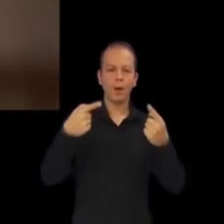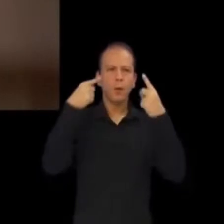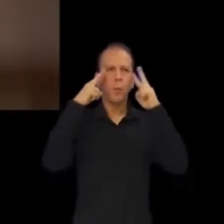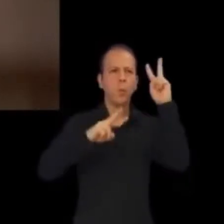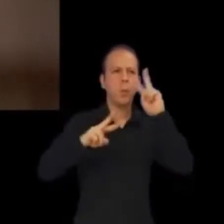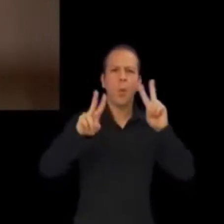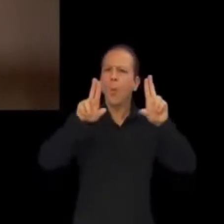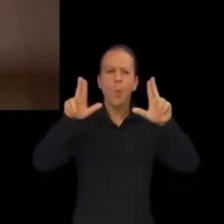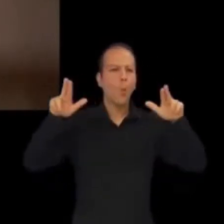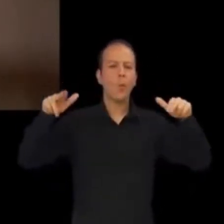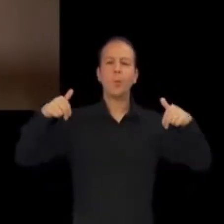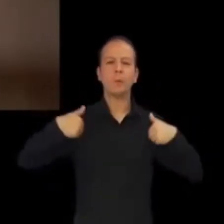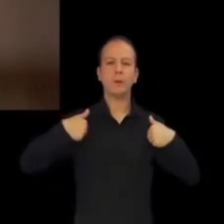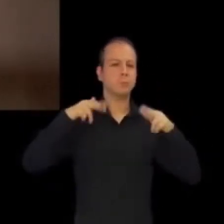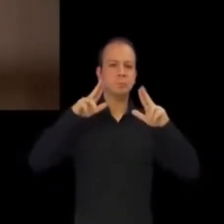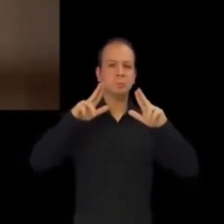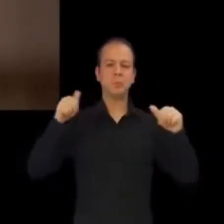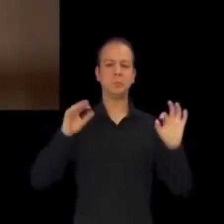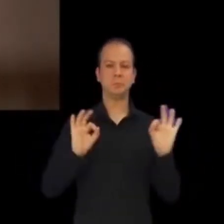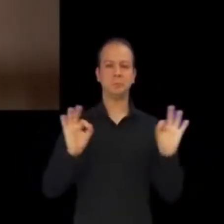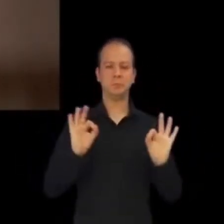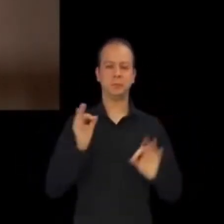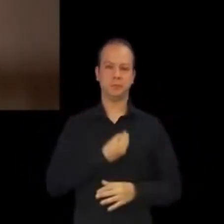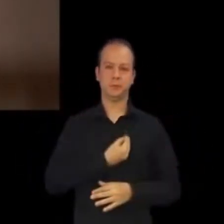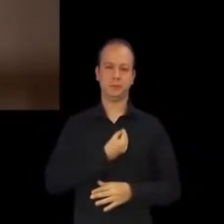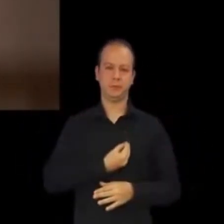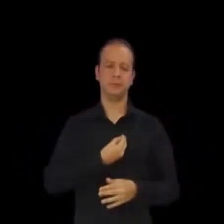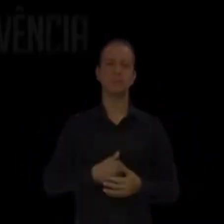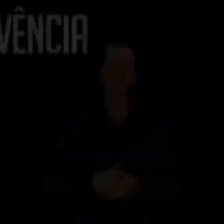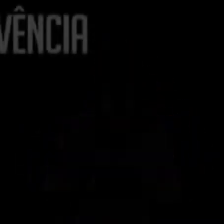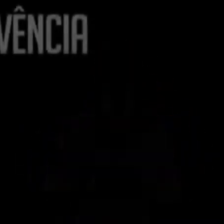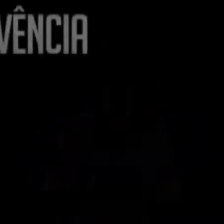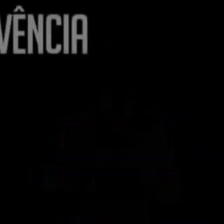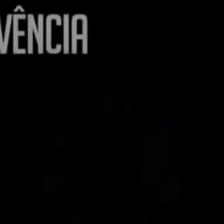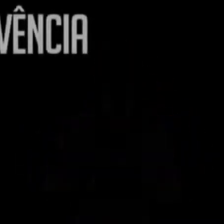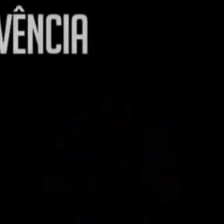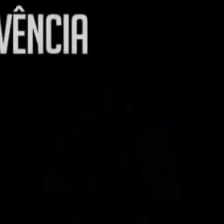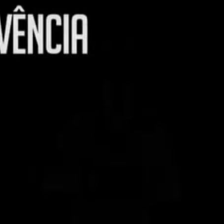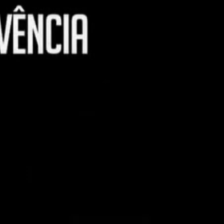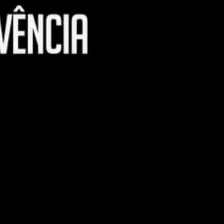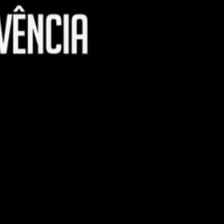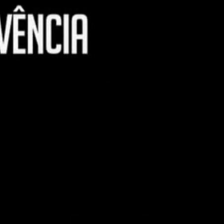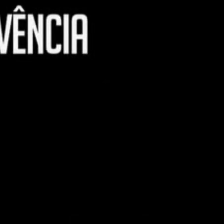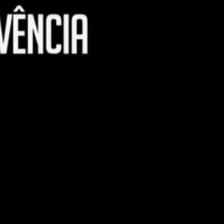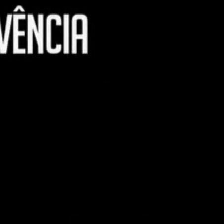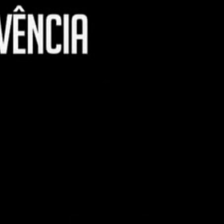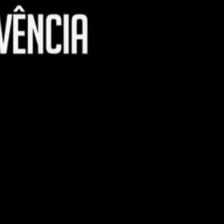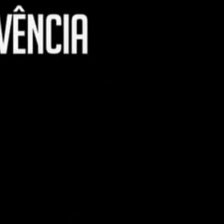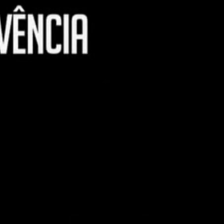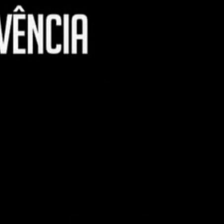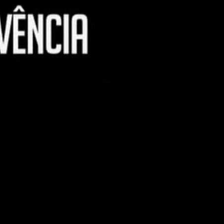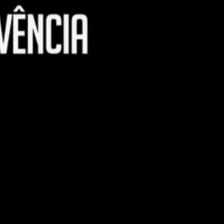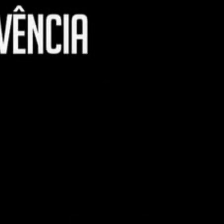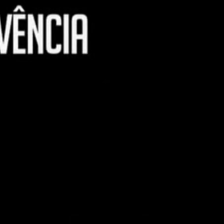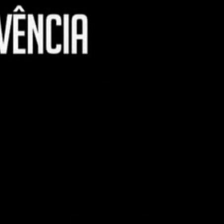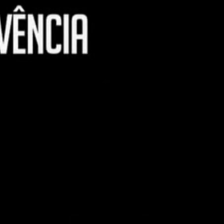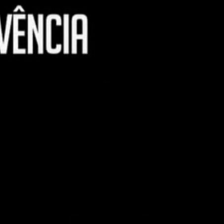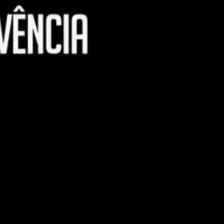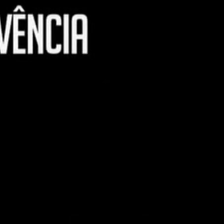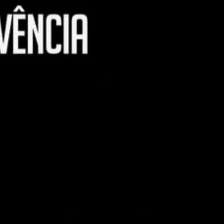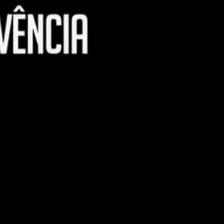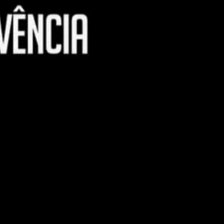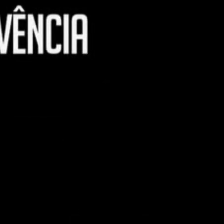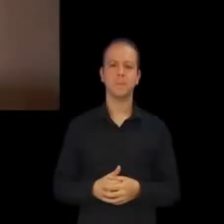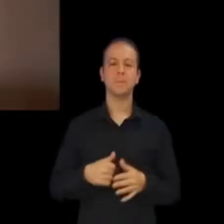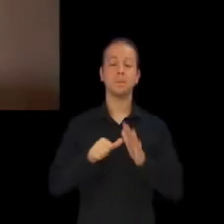nenhuma memória visual. É, eu nunca enxerguei, praticamente, né? Na tela, dicas de convivência.